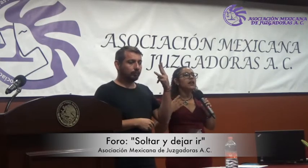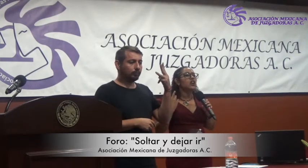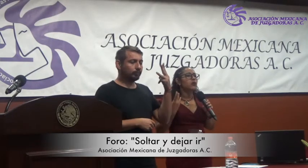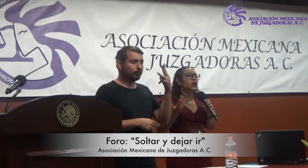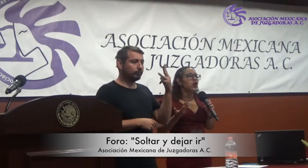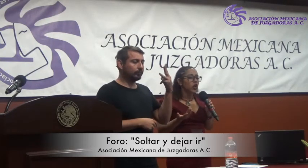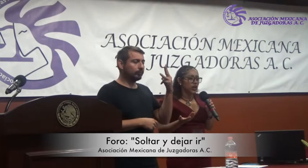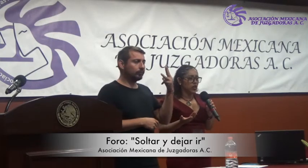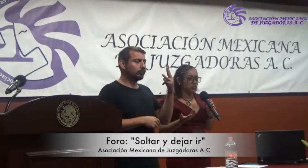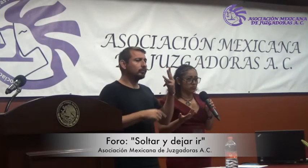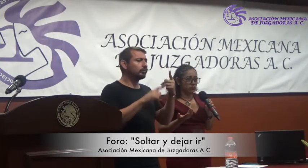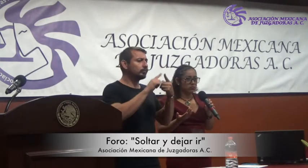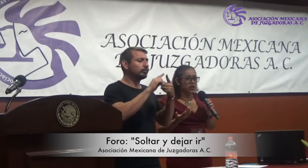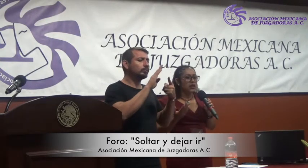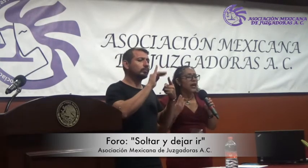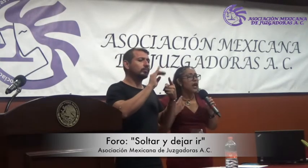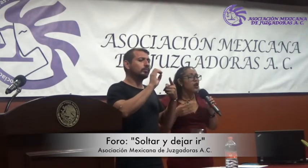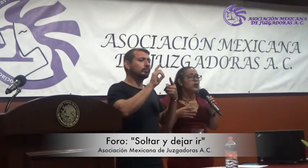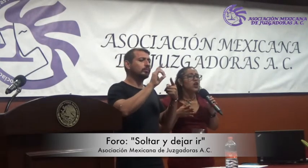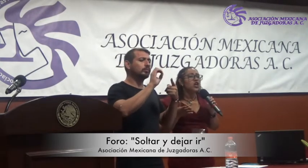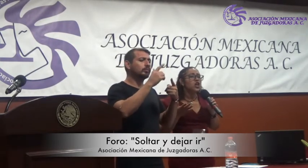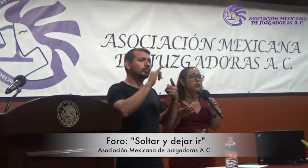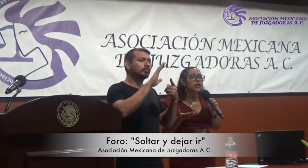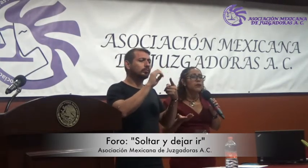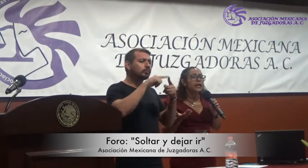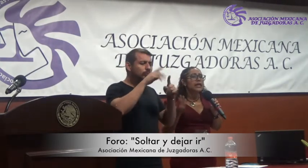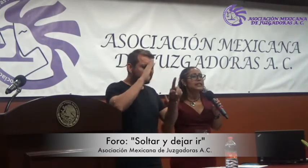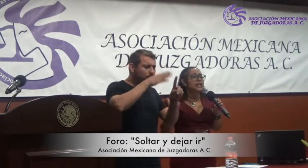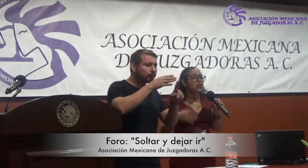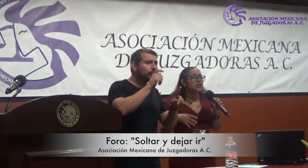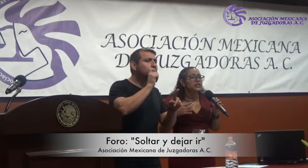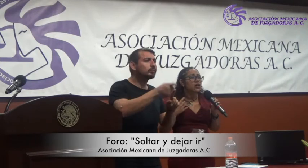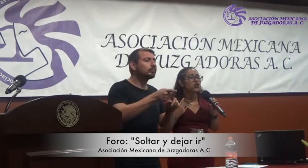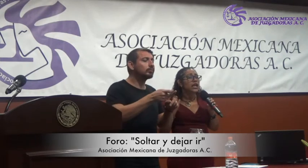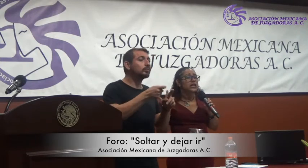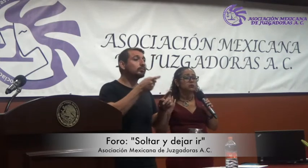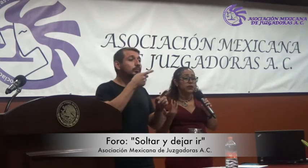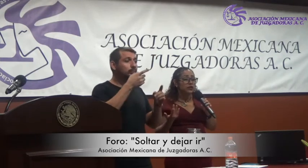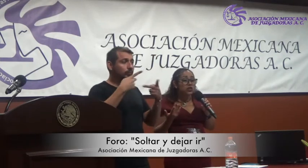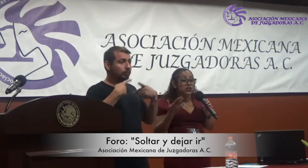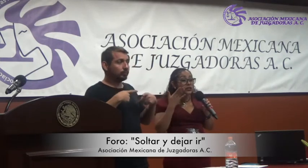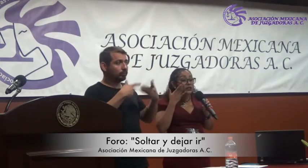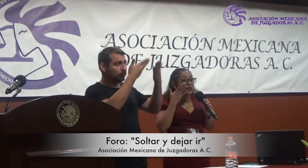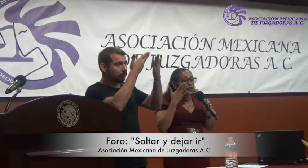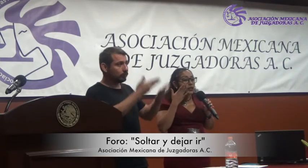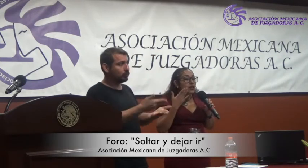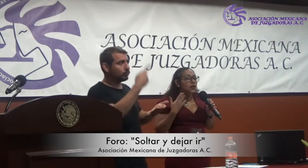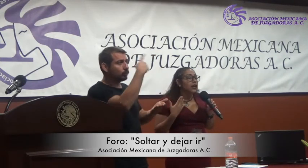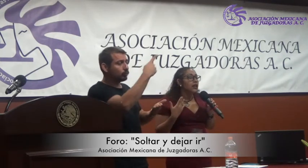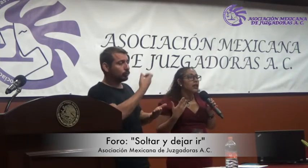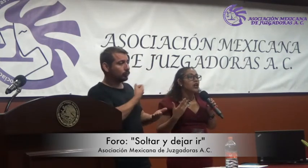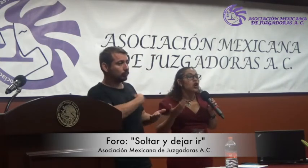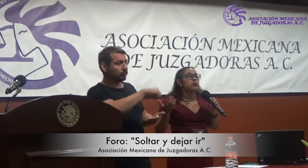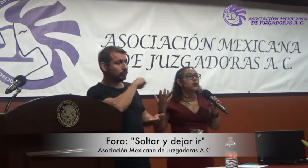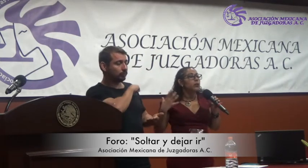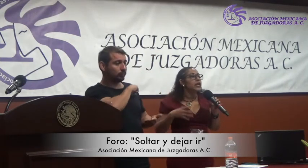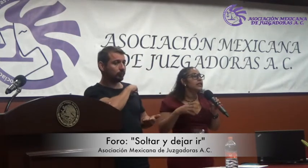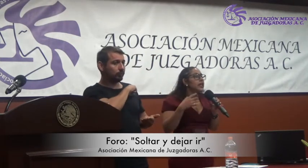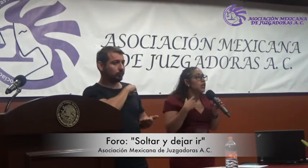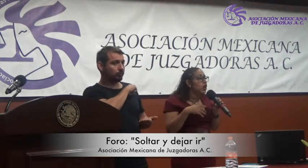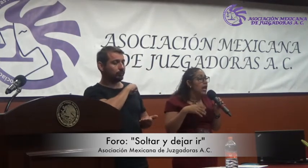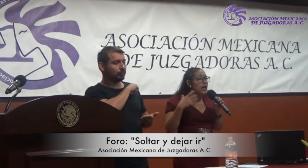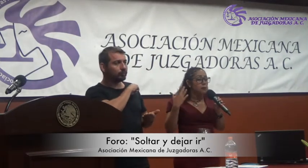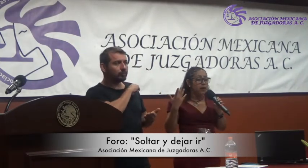¿Qué ve en lo biológico? En lo biológico puede ver el estado de salud de las personas, cómo se